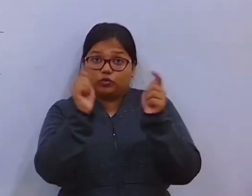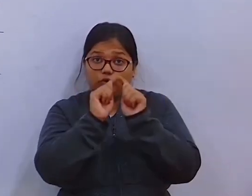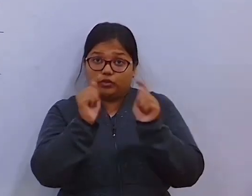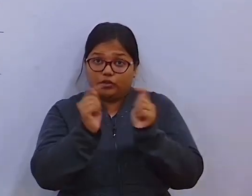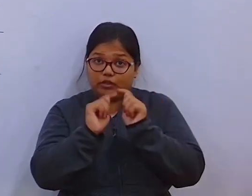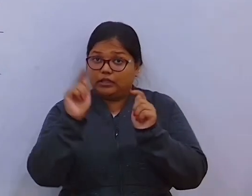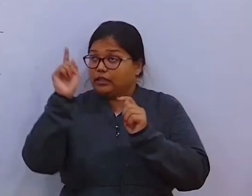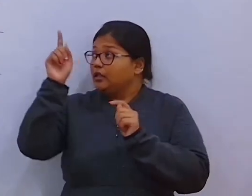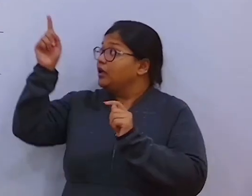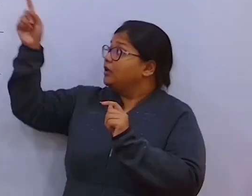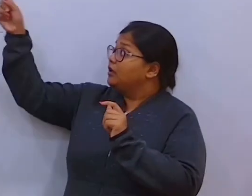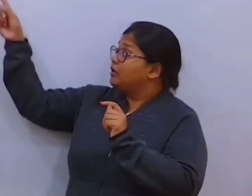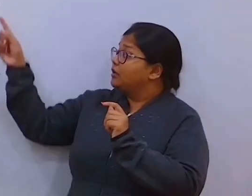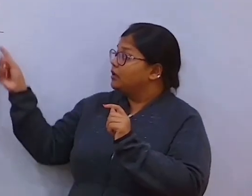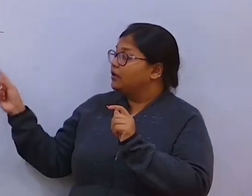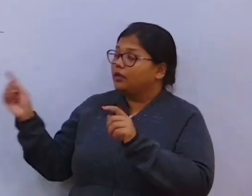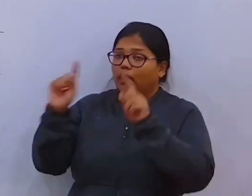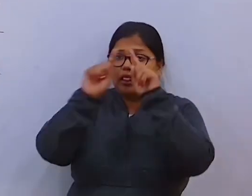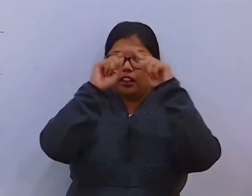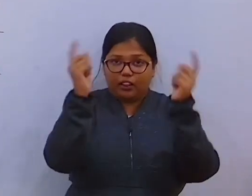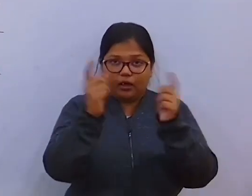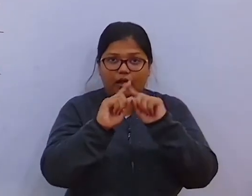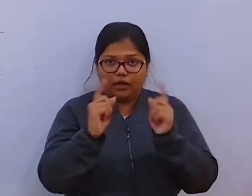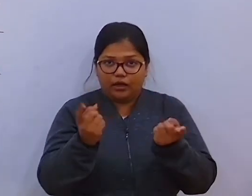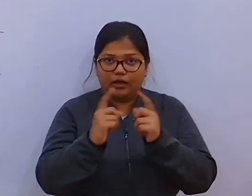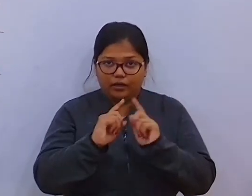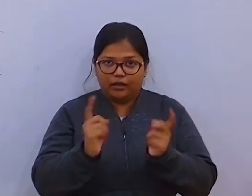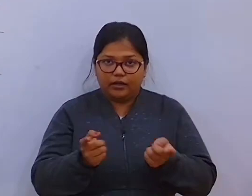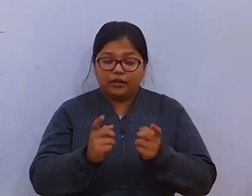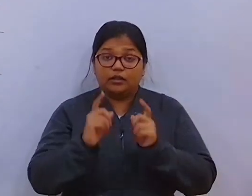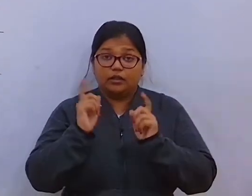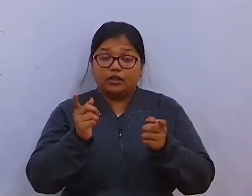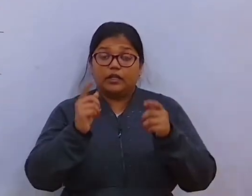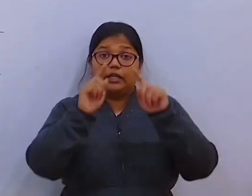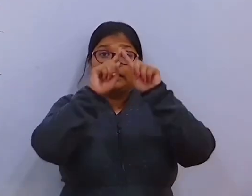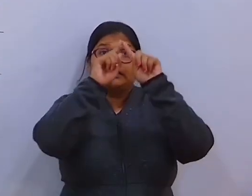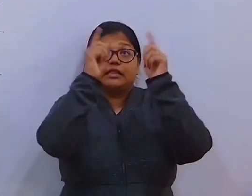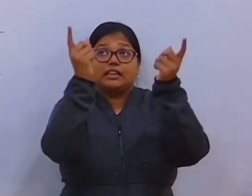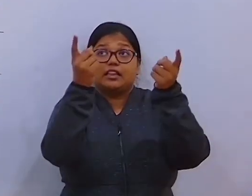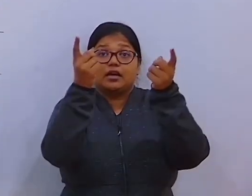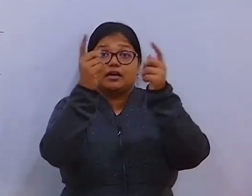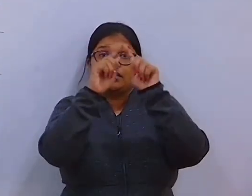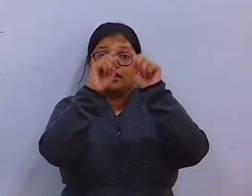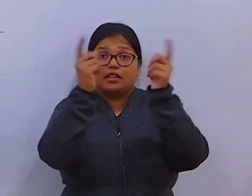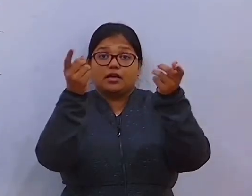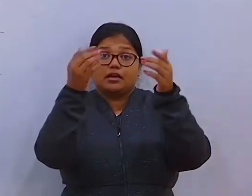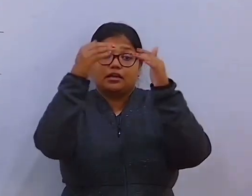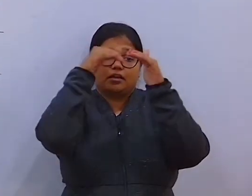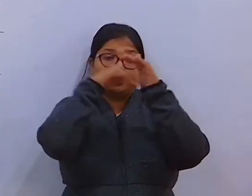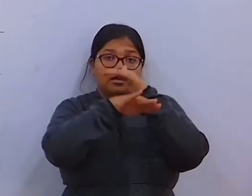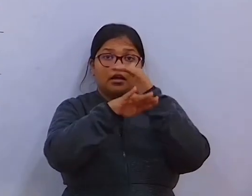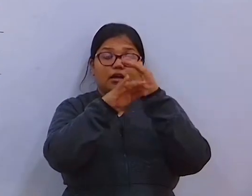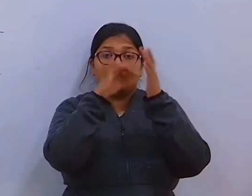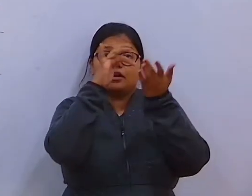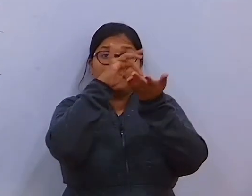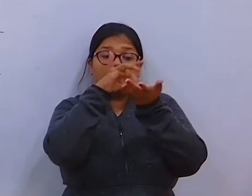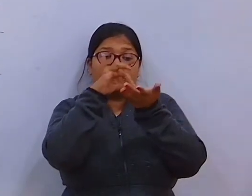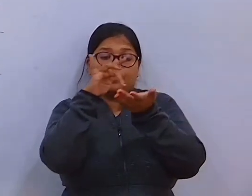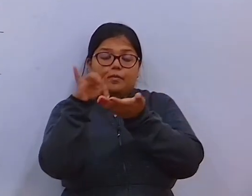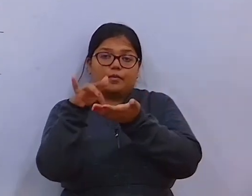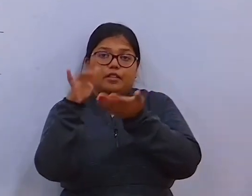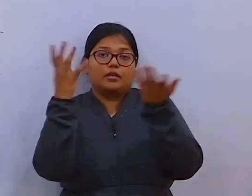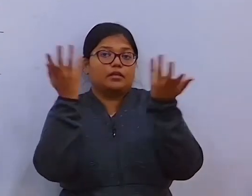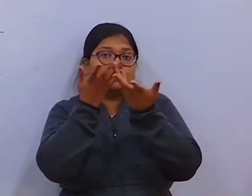वो इलाका मतलब सॉरी वो कंट्री क्या होगी, ठंडी होगी, है ना। तो ये सब क्या होता है, ये अक्षांशीय और